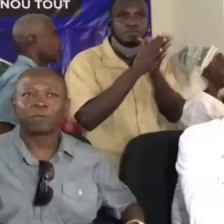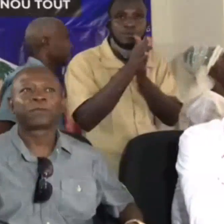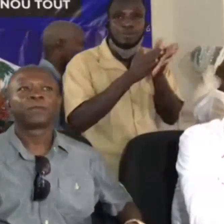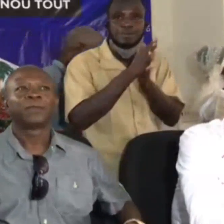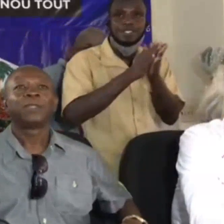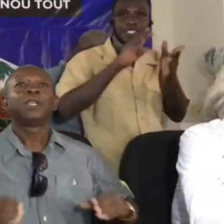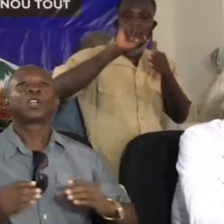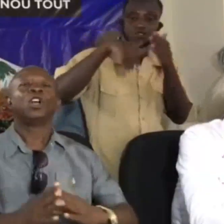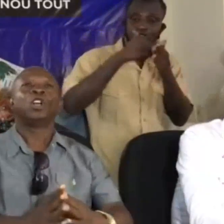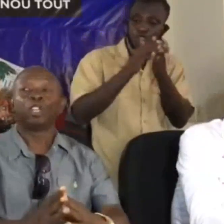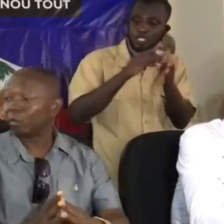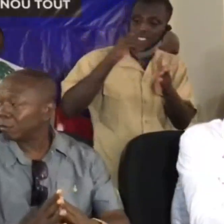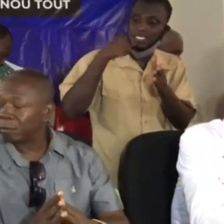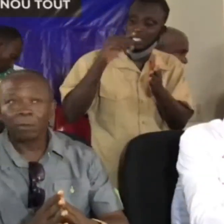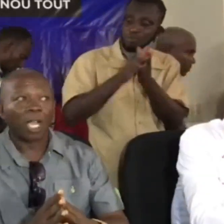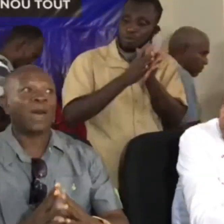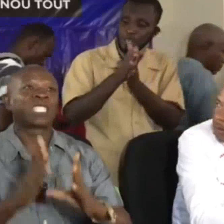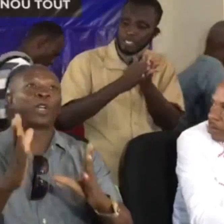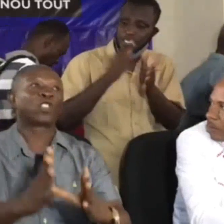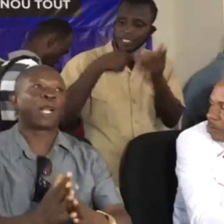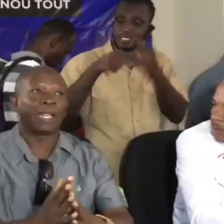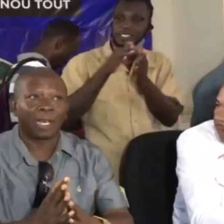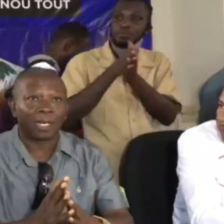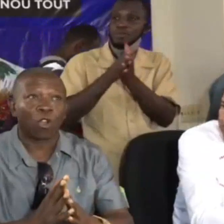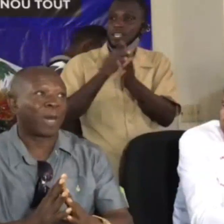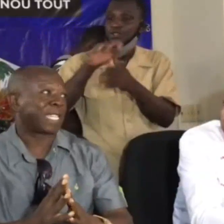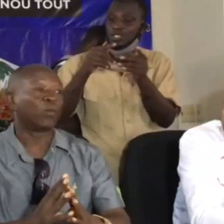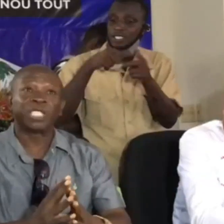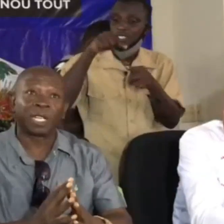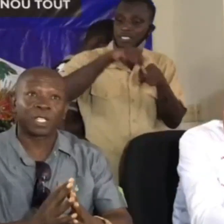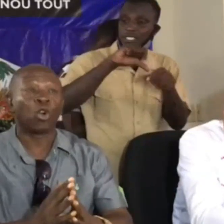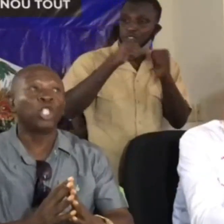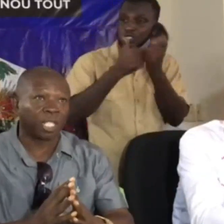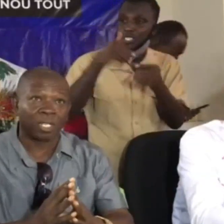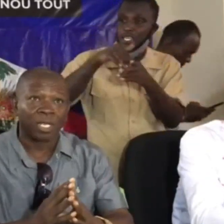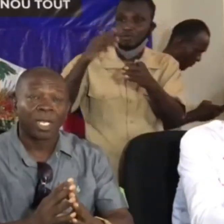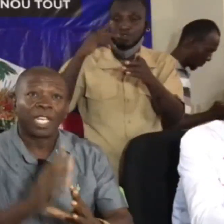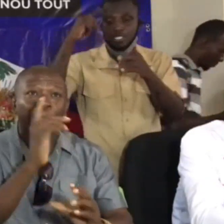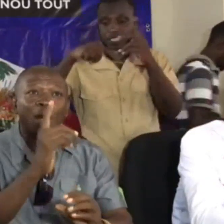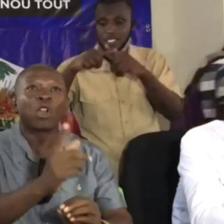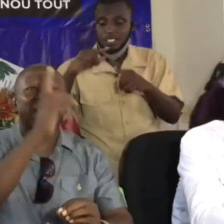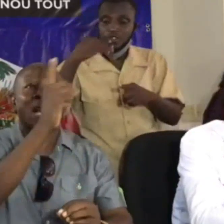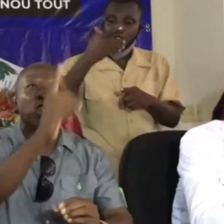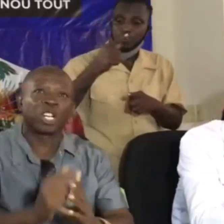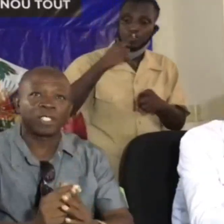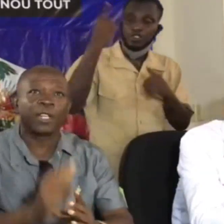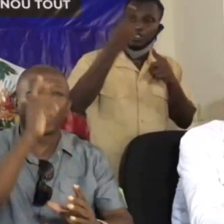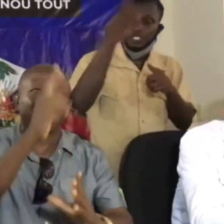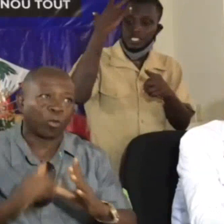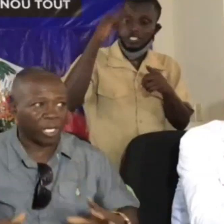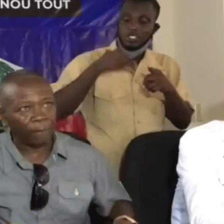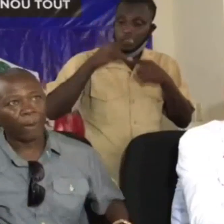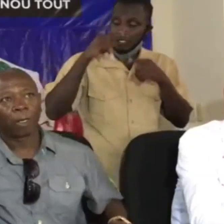Mobilisation que. Comment tu vas nous parler là, c'est un passage obligé, c'est une urgence, et même une extrême urgence,